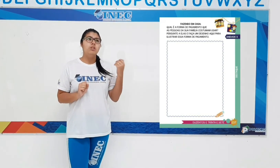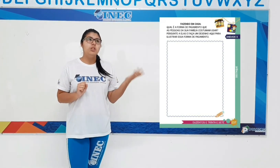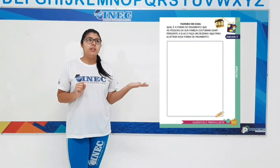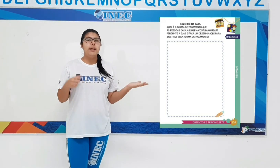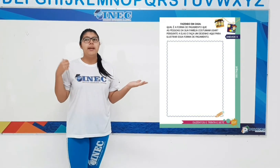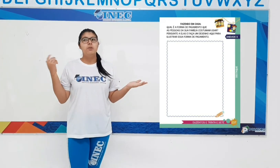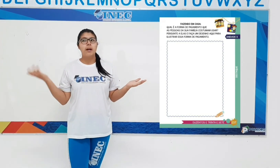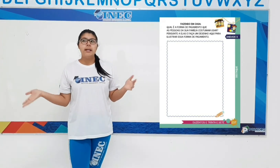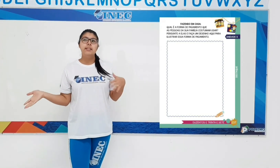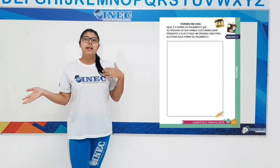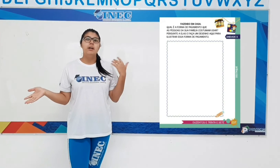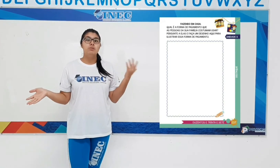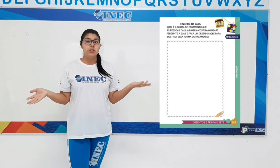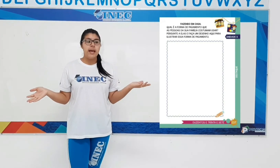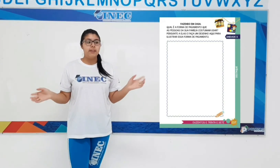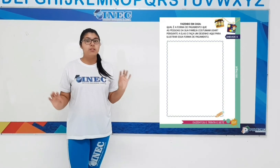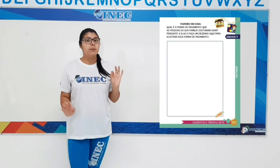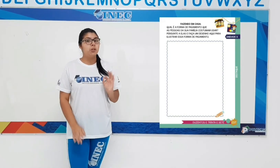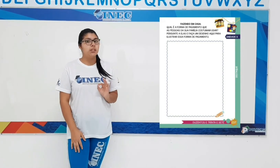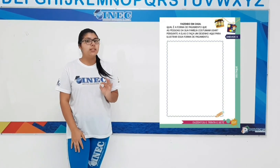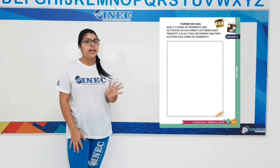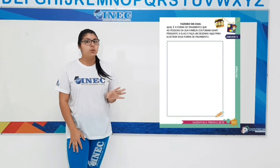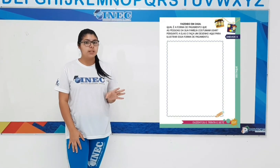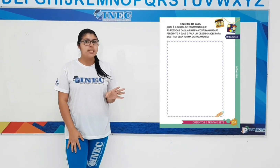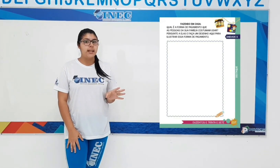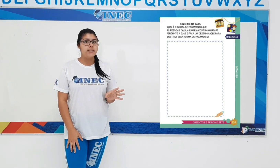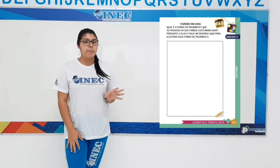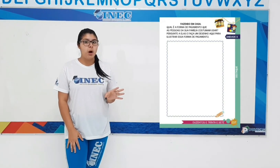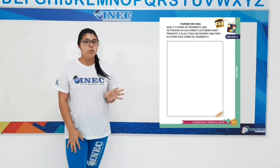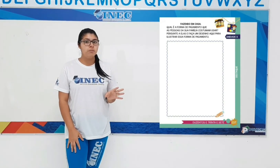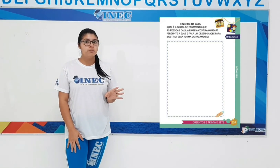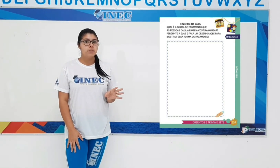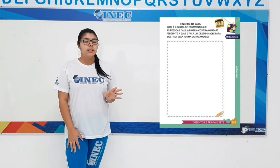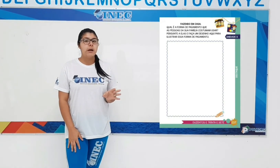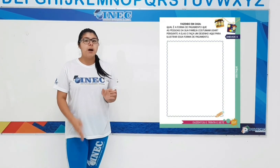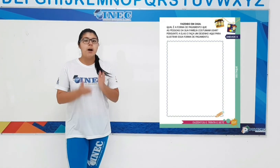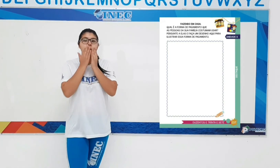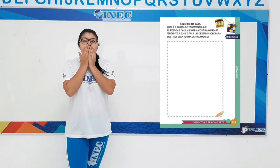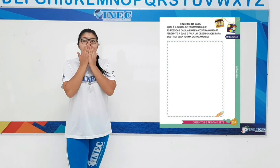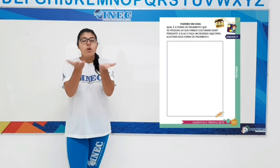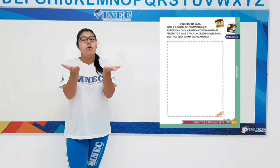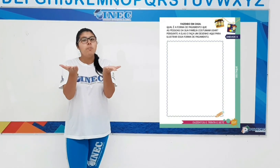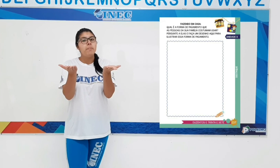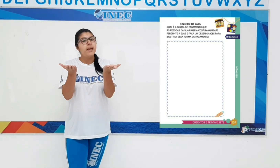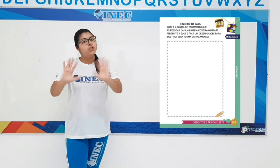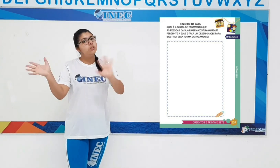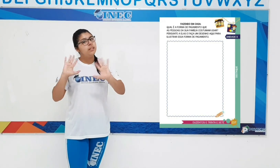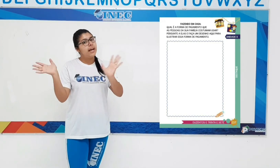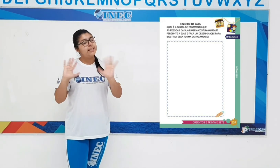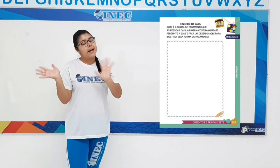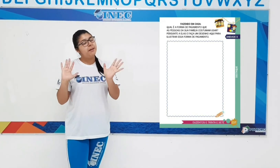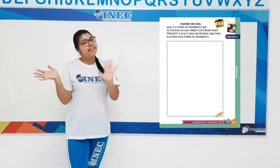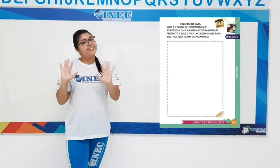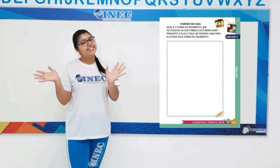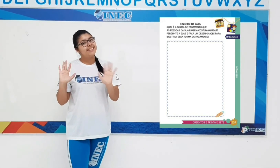pagamento? Dinheiro, cartão, cheque, você pode desenhar todas elas, tá bom? Então, ó, um beijo.